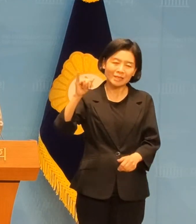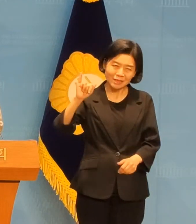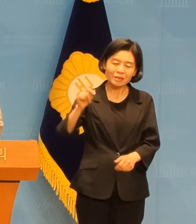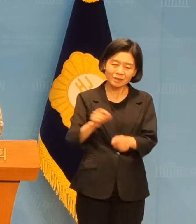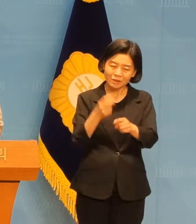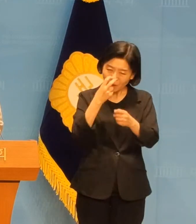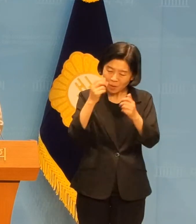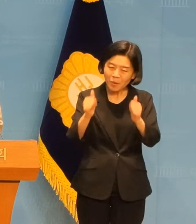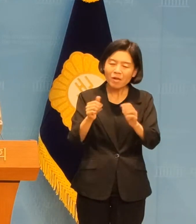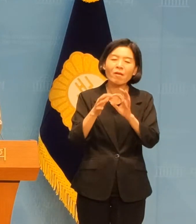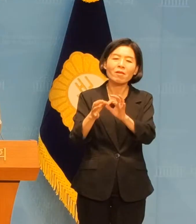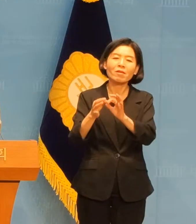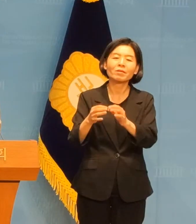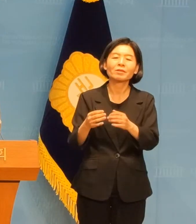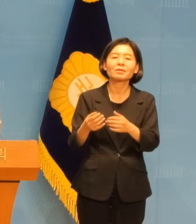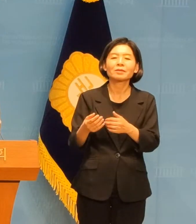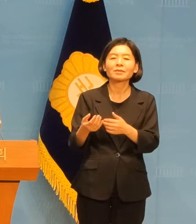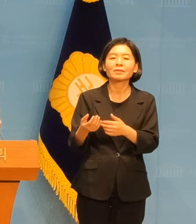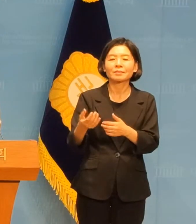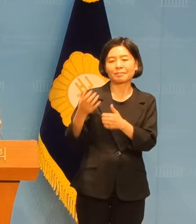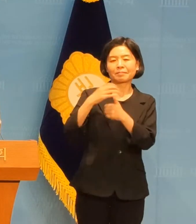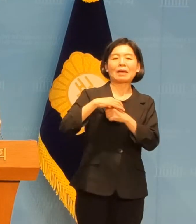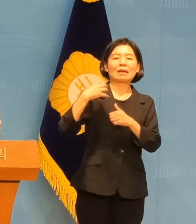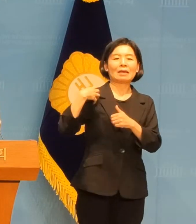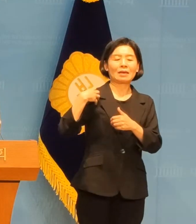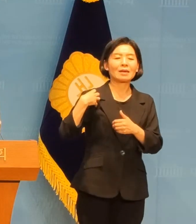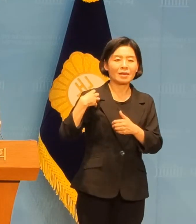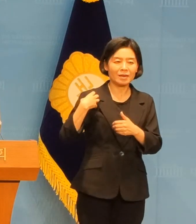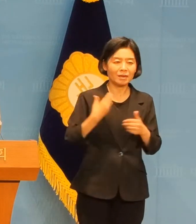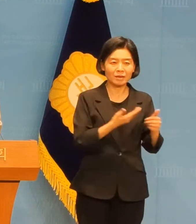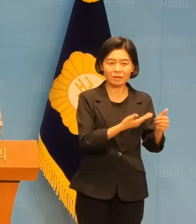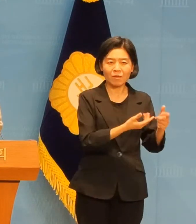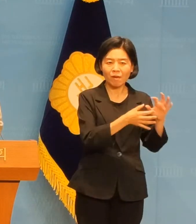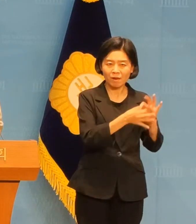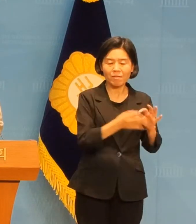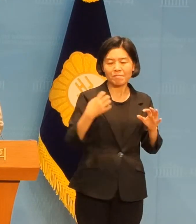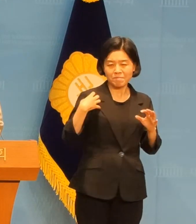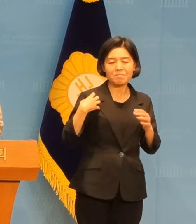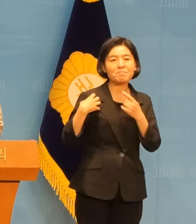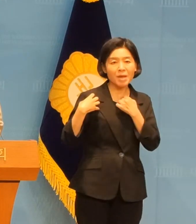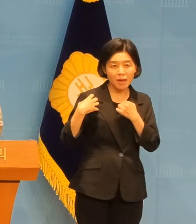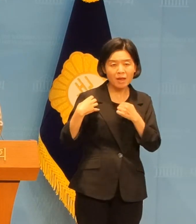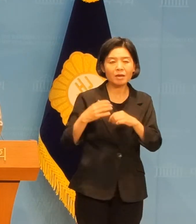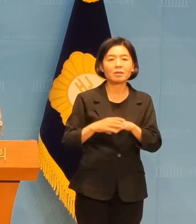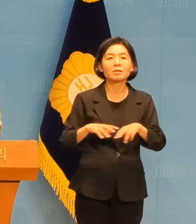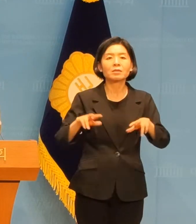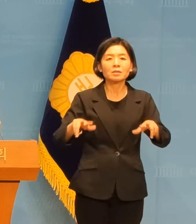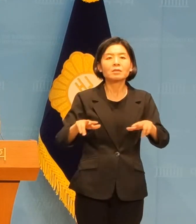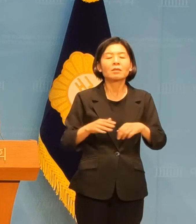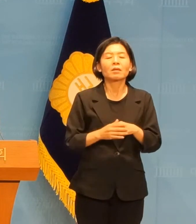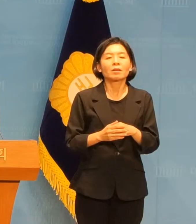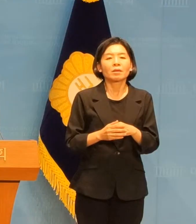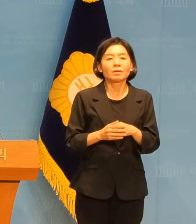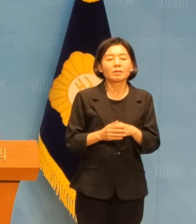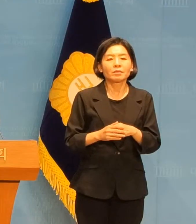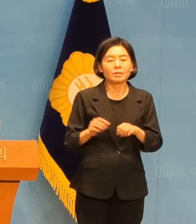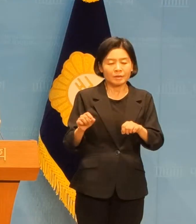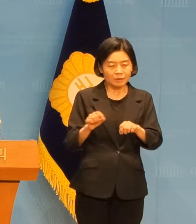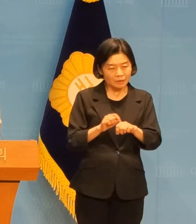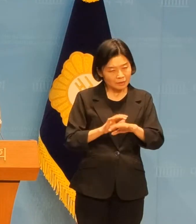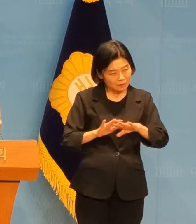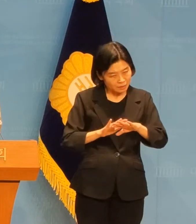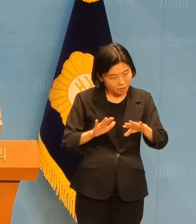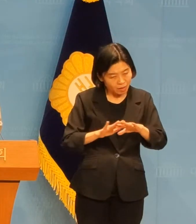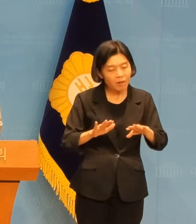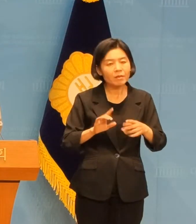하였습니다. 향후 적절한 변론 대책을 강구해서 일단 문제가